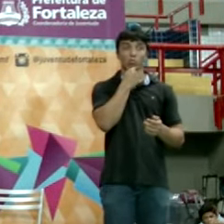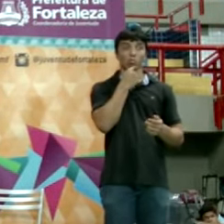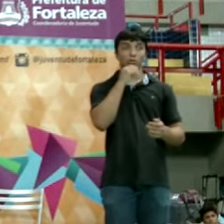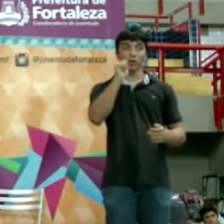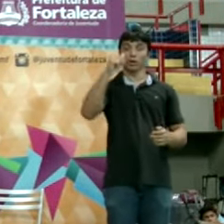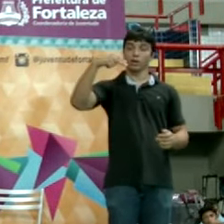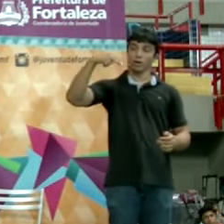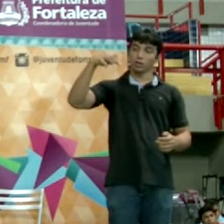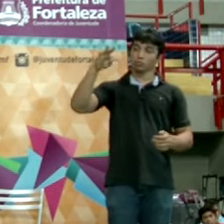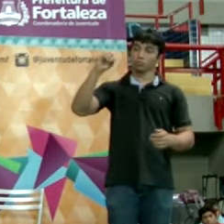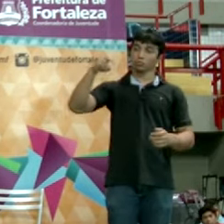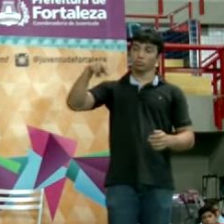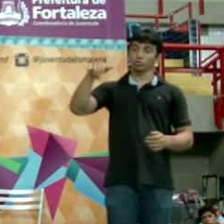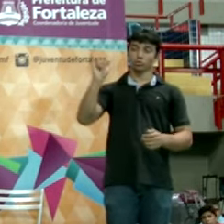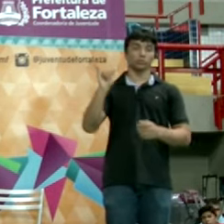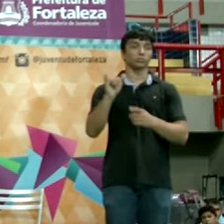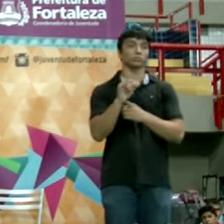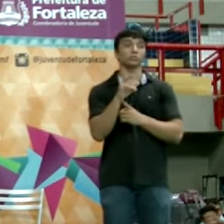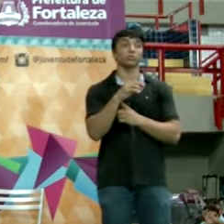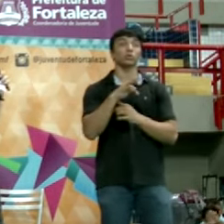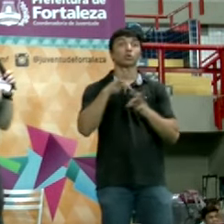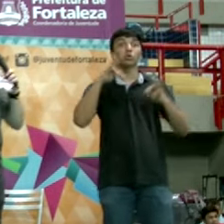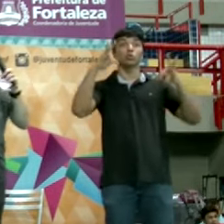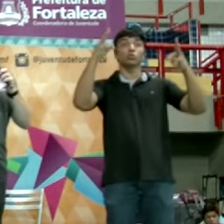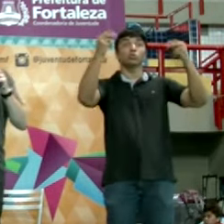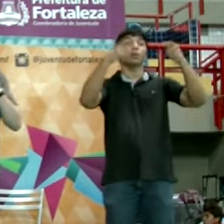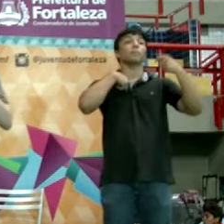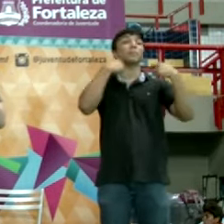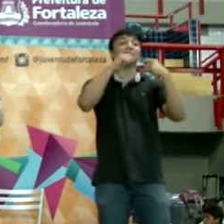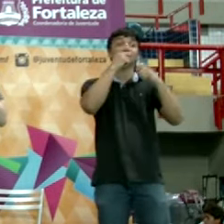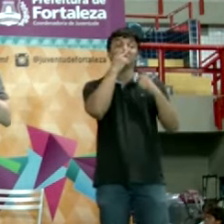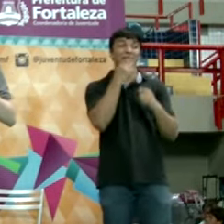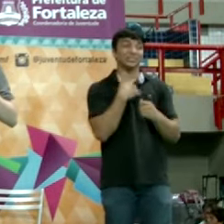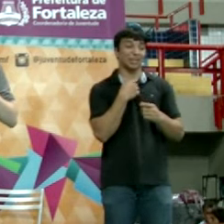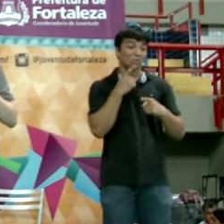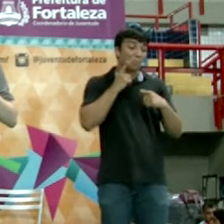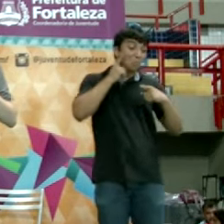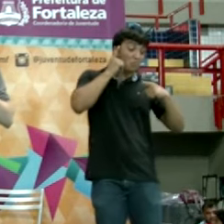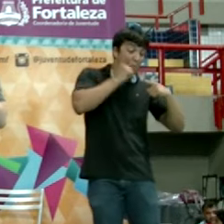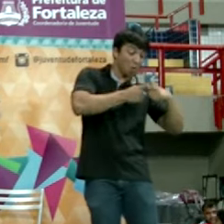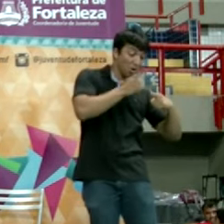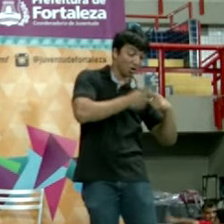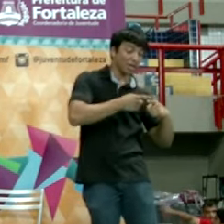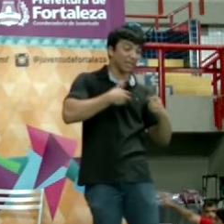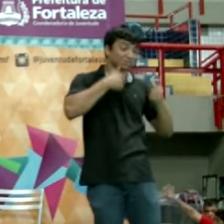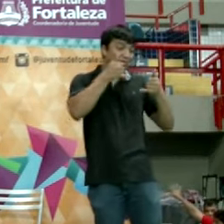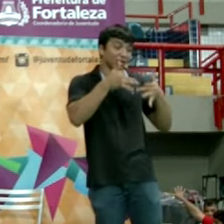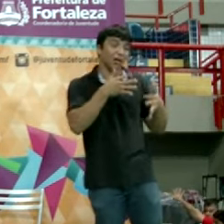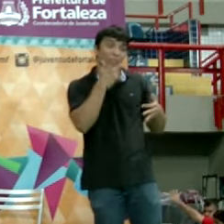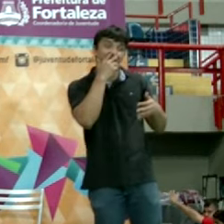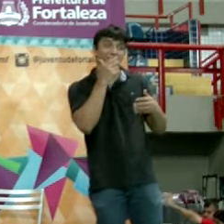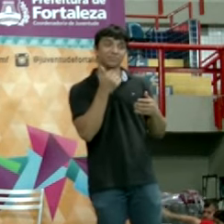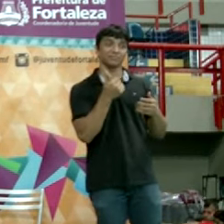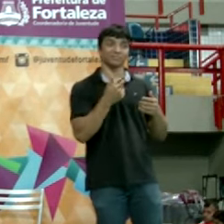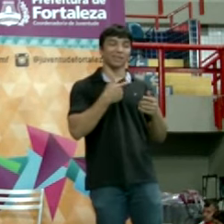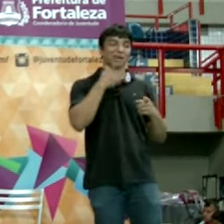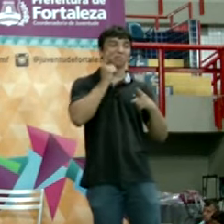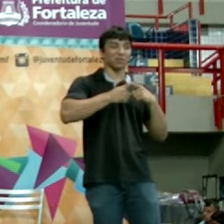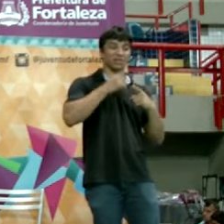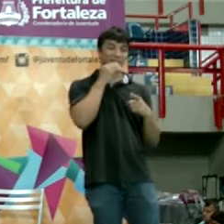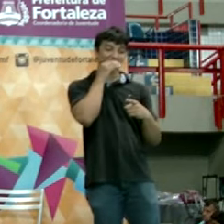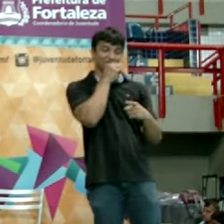Anthony Robbins, que ele fala muito sobre isso. Todo mundo tem uma historinha para justificar o seu fracasso. Ah, mas eu não consigo porque é